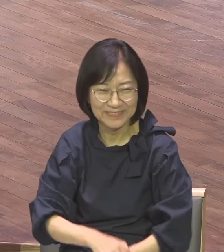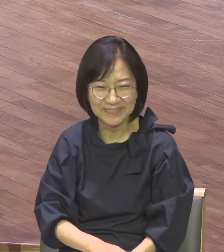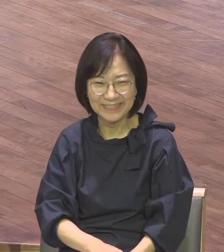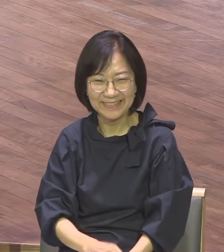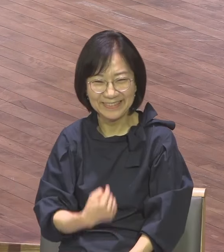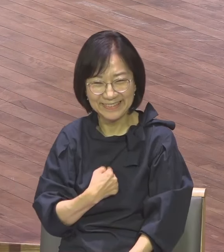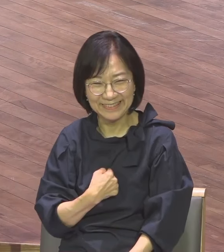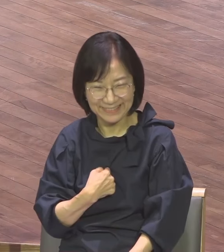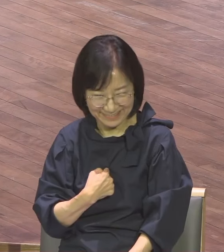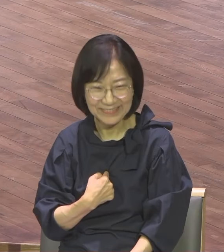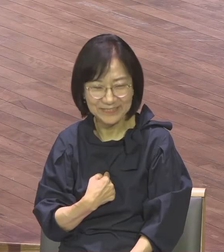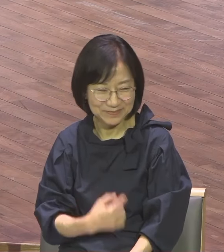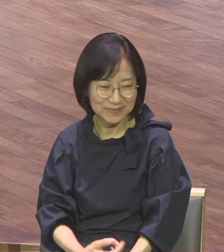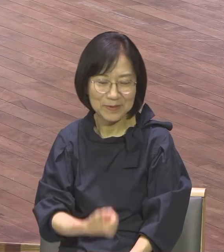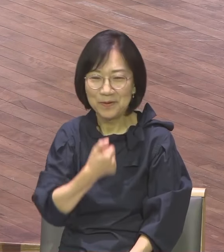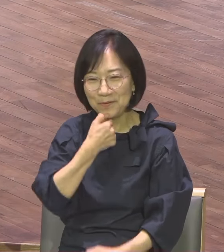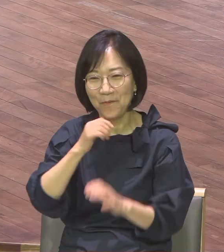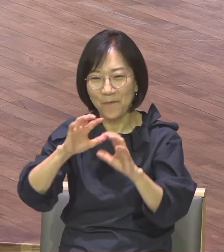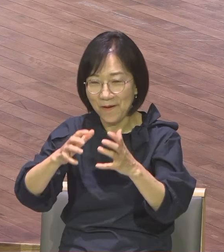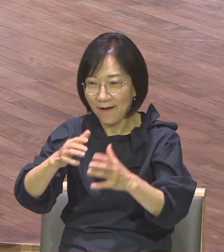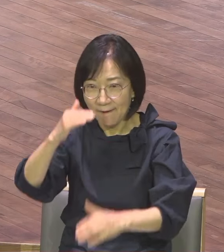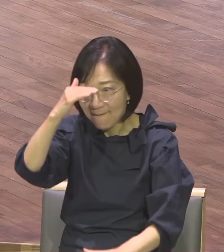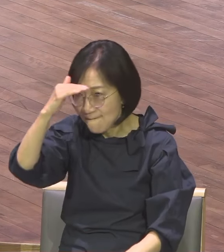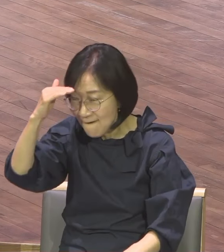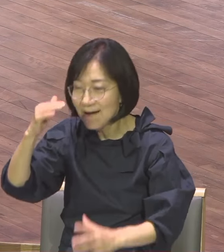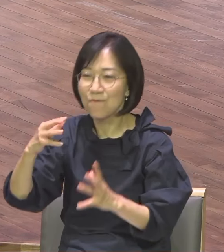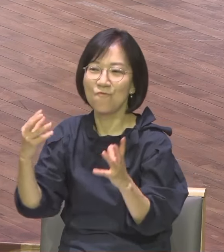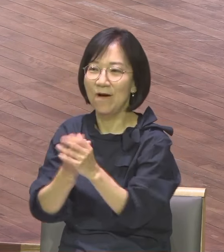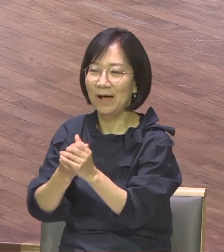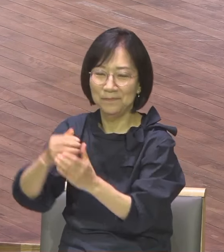왔어요. 로마를 보고 왔는데